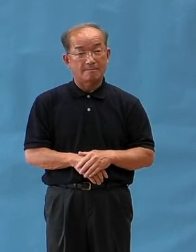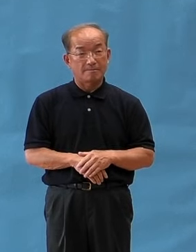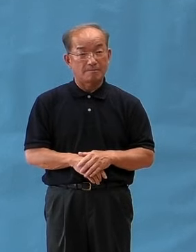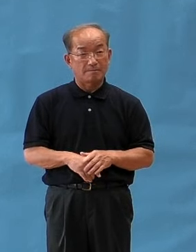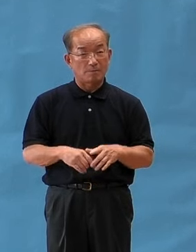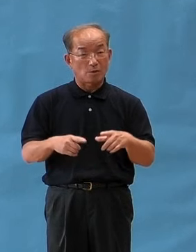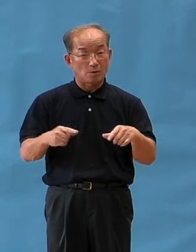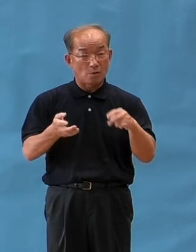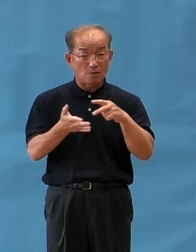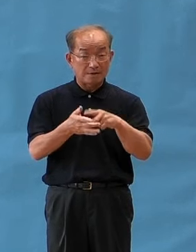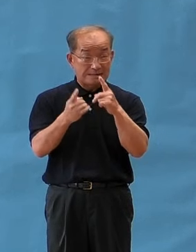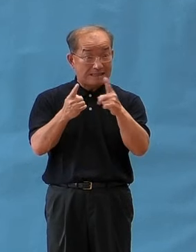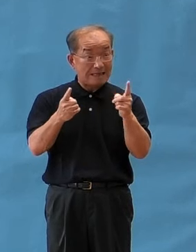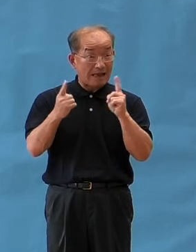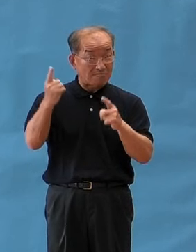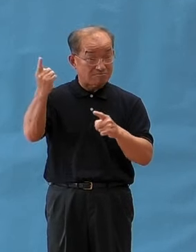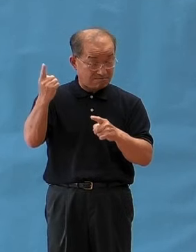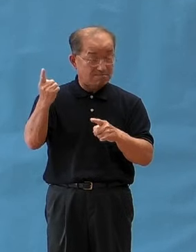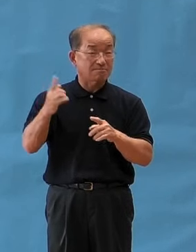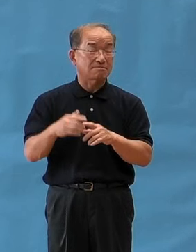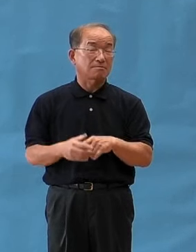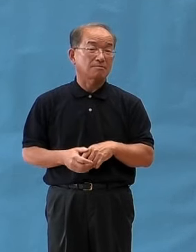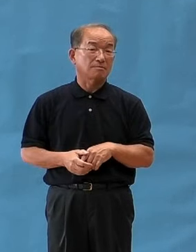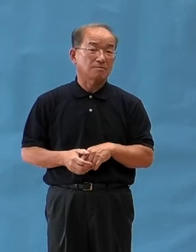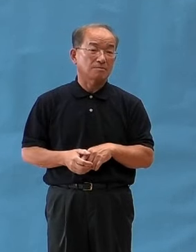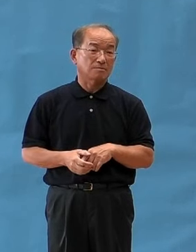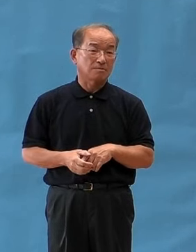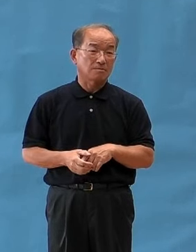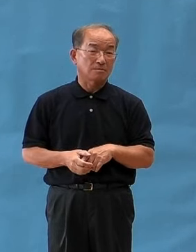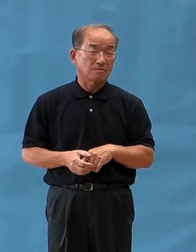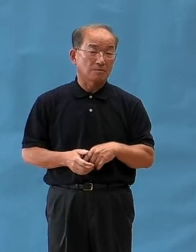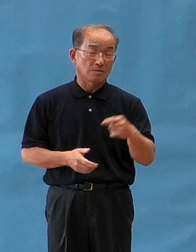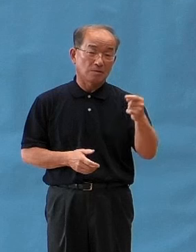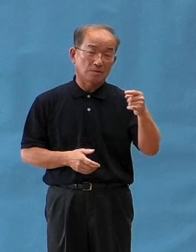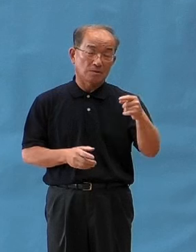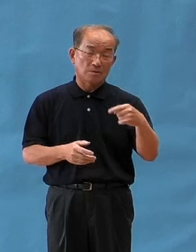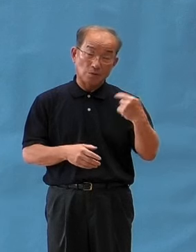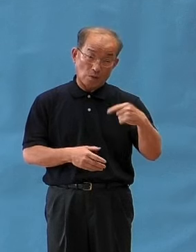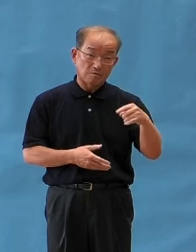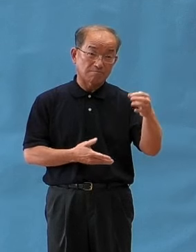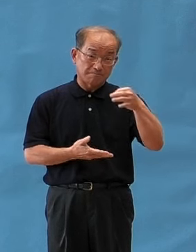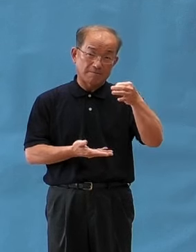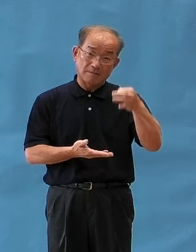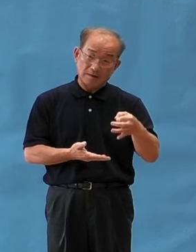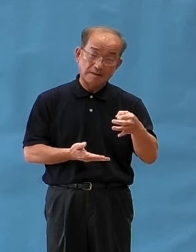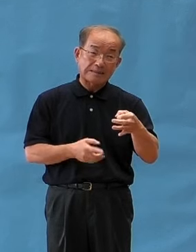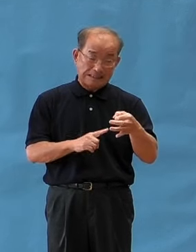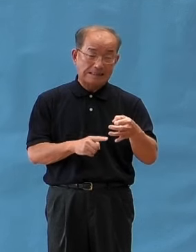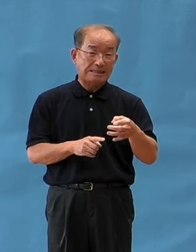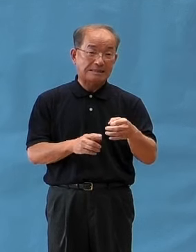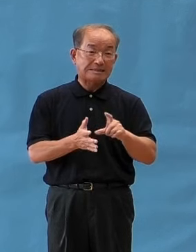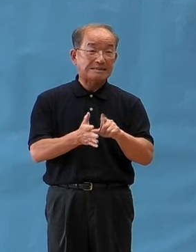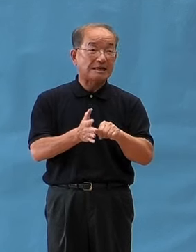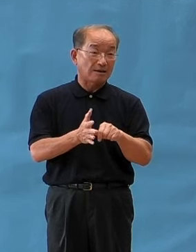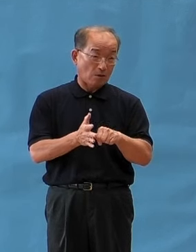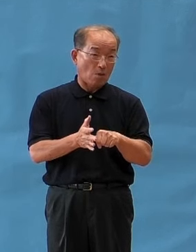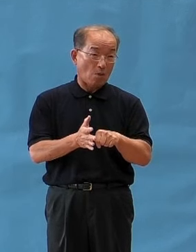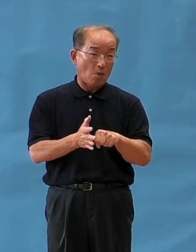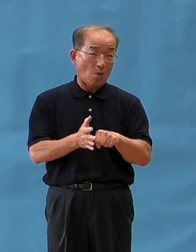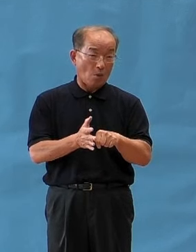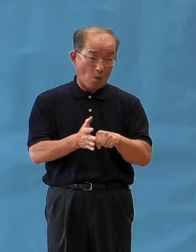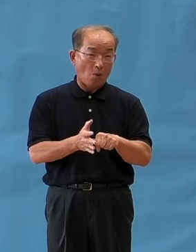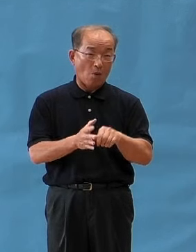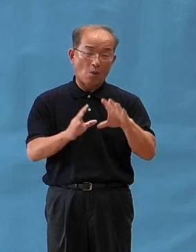大学という比較的安価な、ね、教育の機会を、ね、その、遠いものにしてしまうようなこと